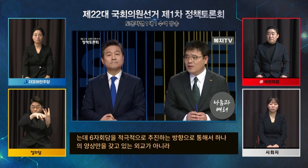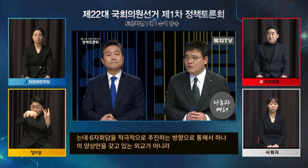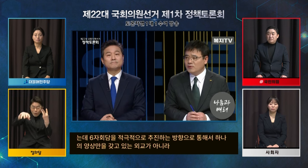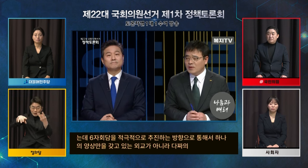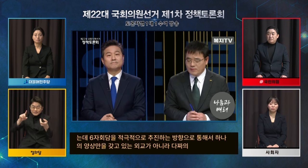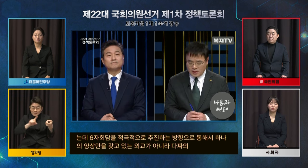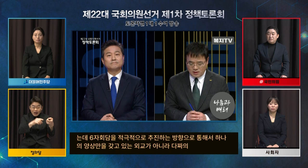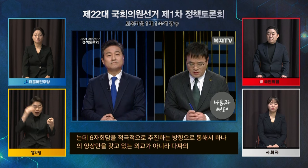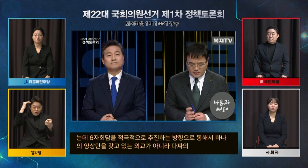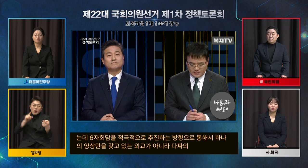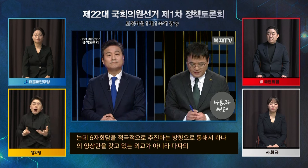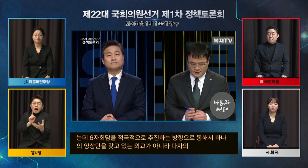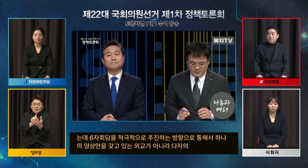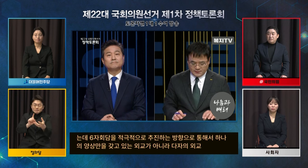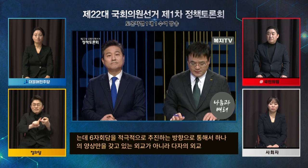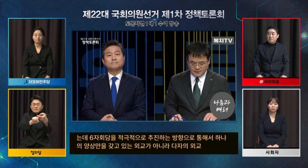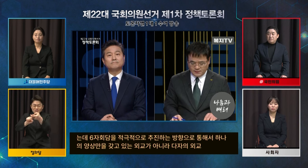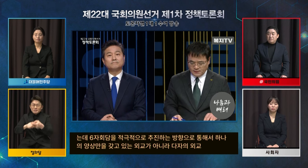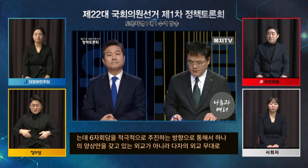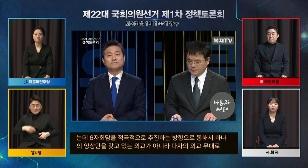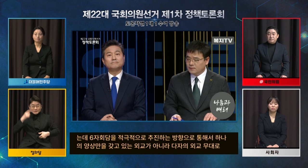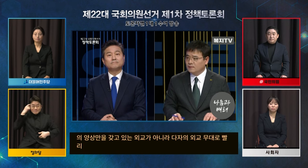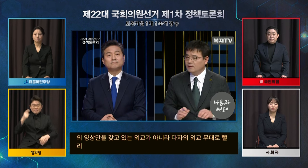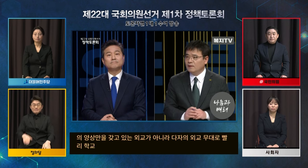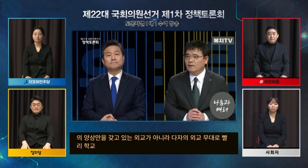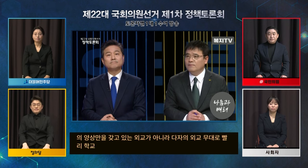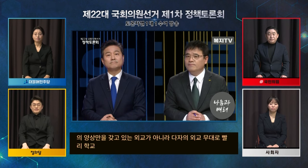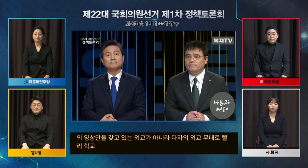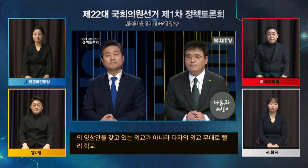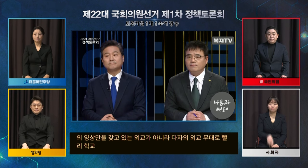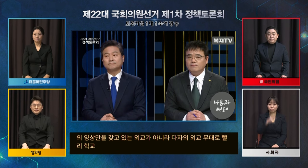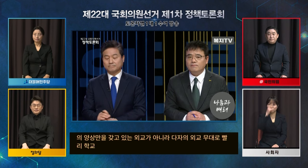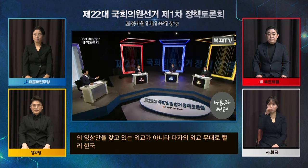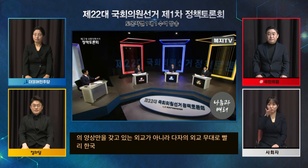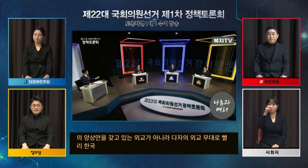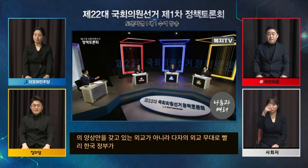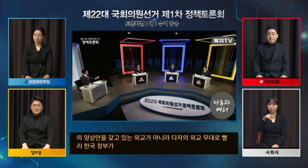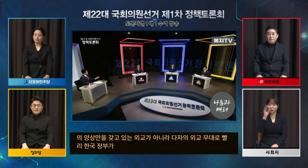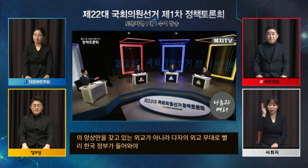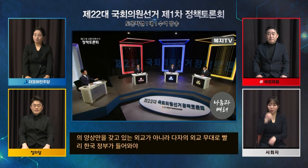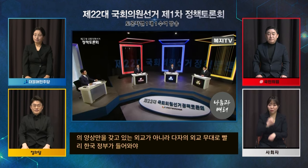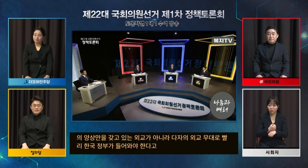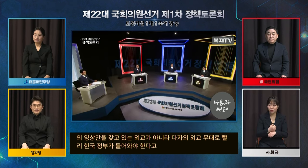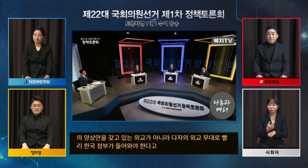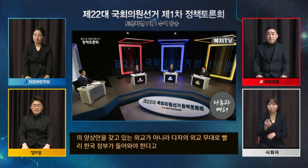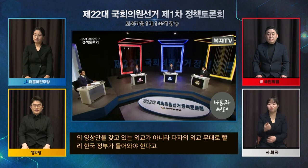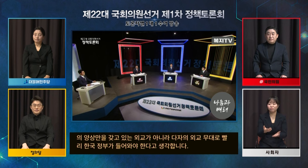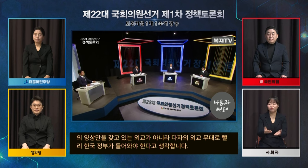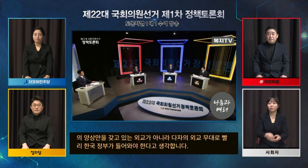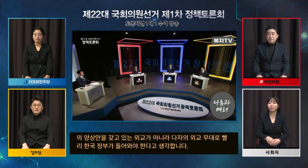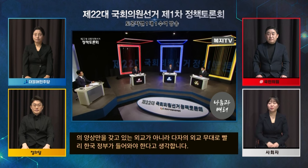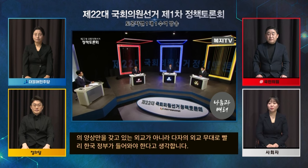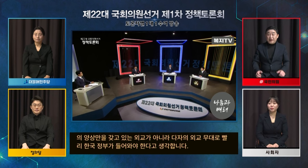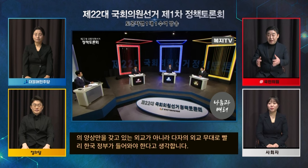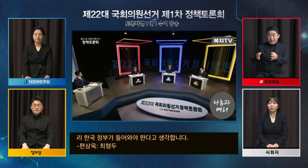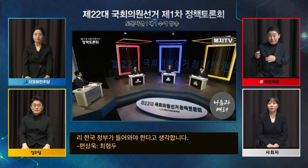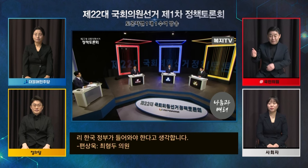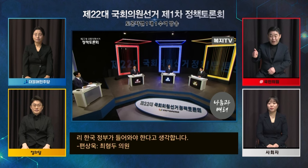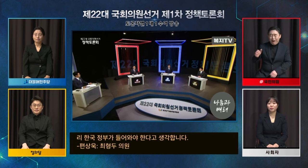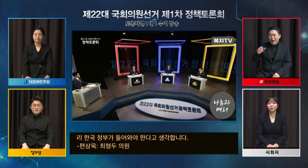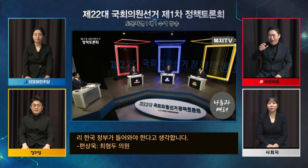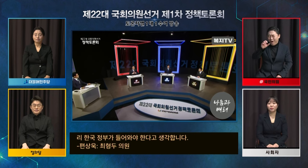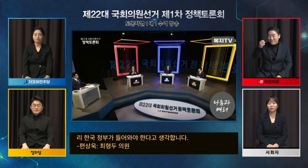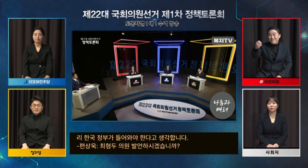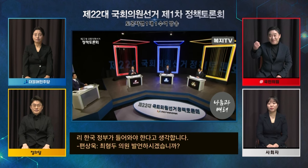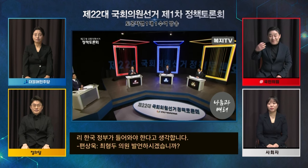정부가 돌아와야 된다고 생각합니다. 네. 최영도 의원 발언하시겠습니까? 네. 우리 김정은 의장님 좋은 말씀이신데